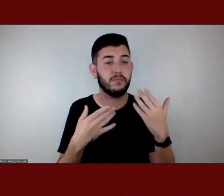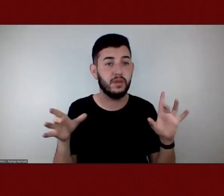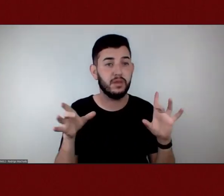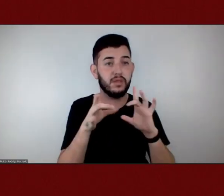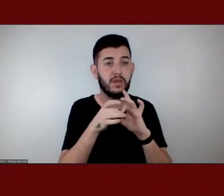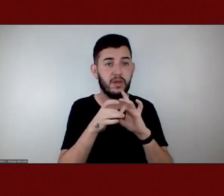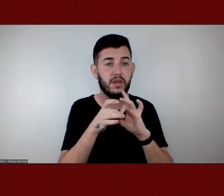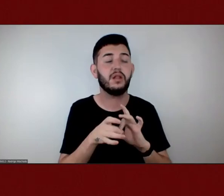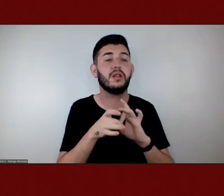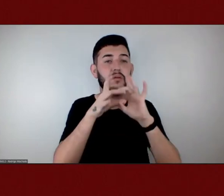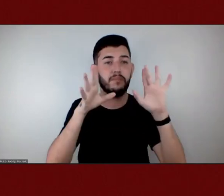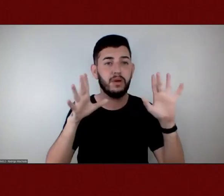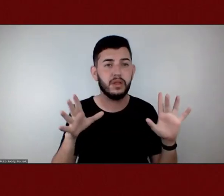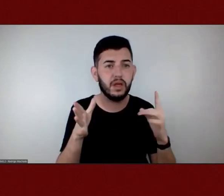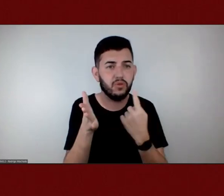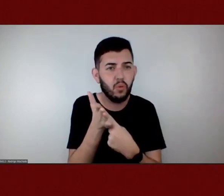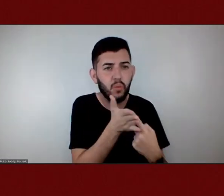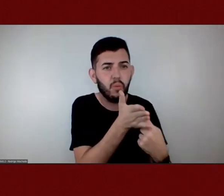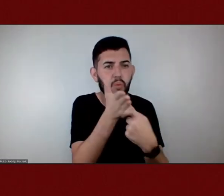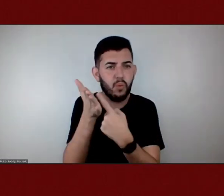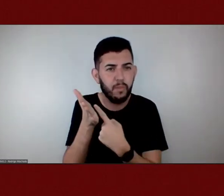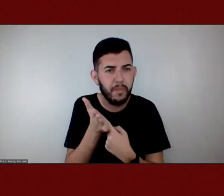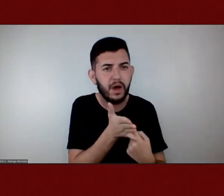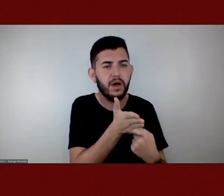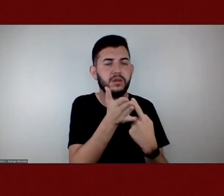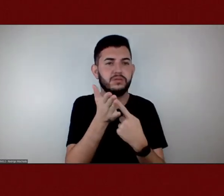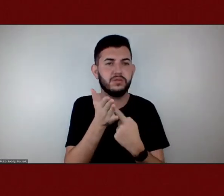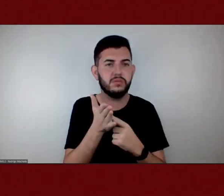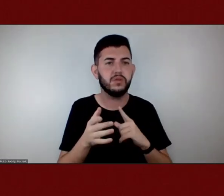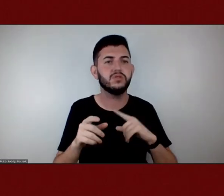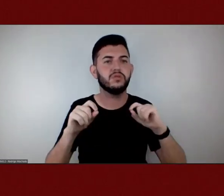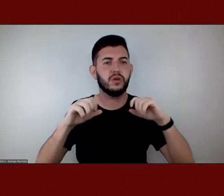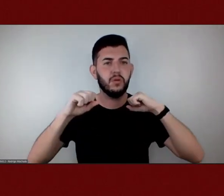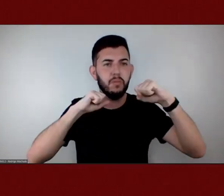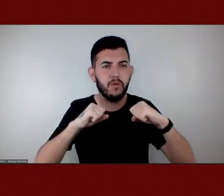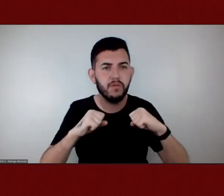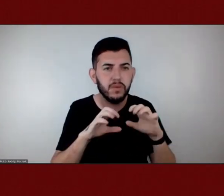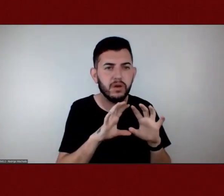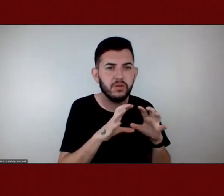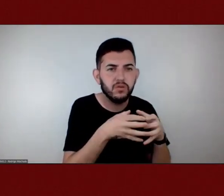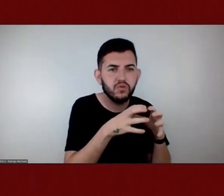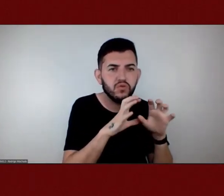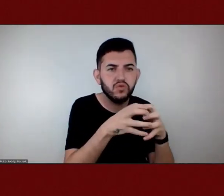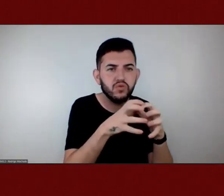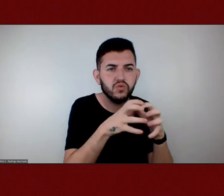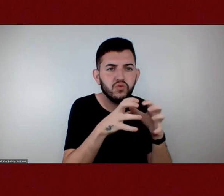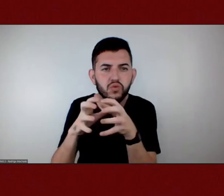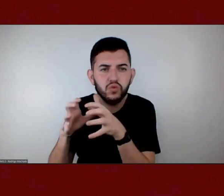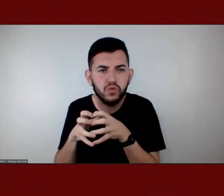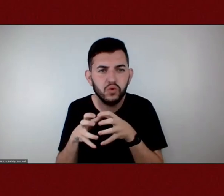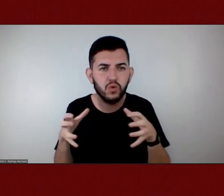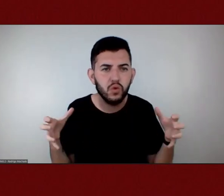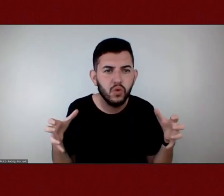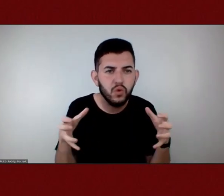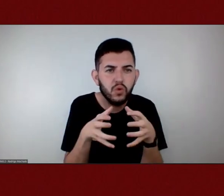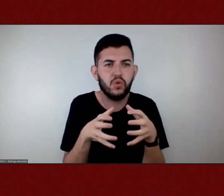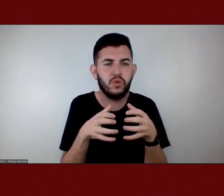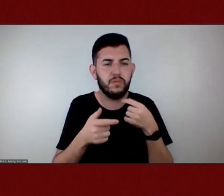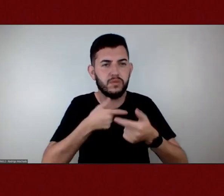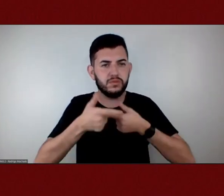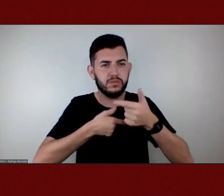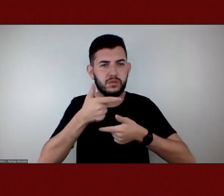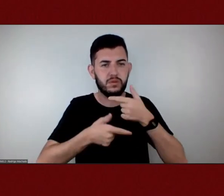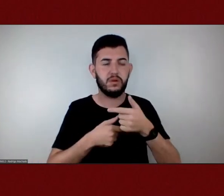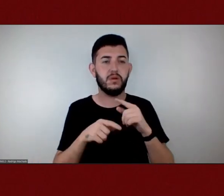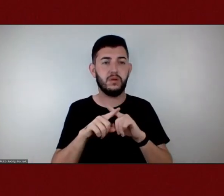como promissor movimento de massas, em benefício da confusa mistura que então se fazia